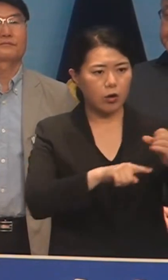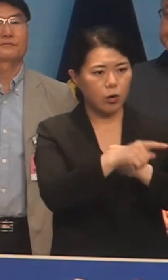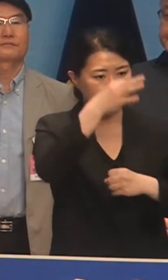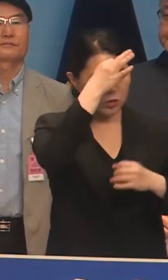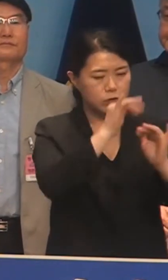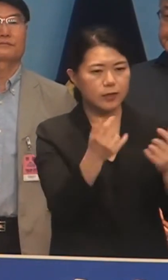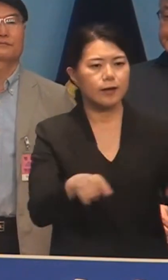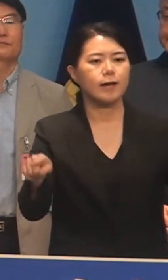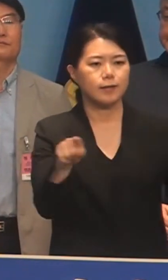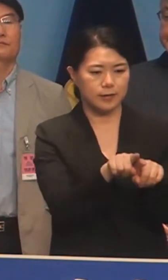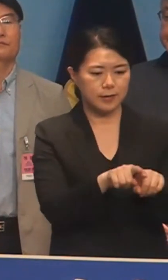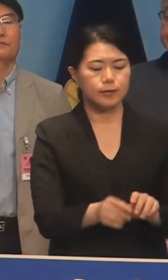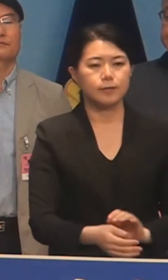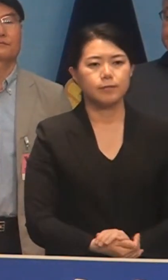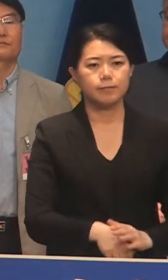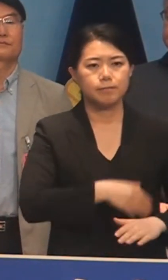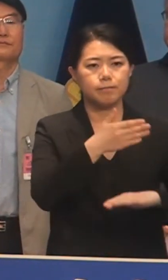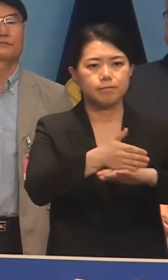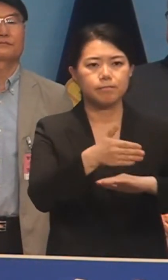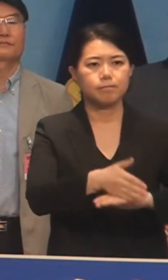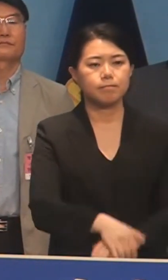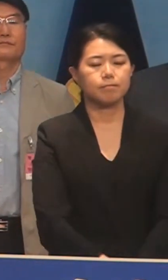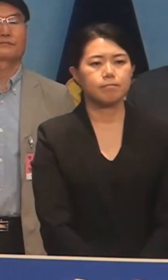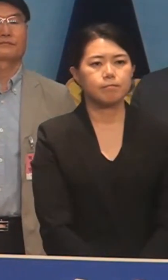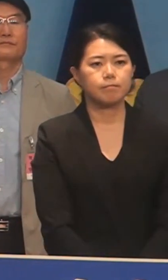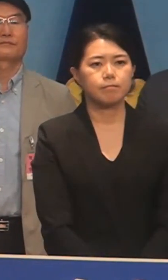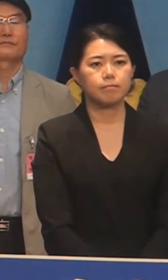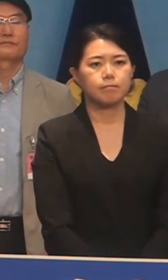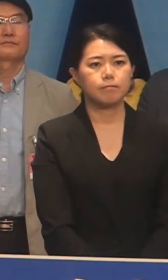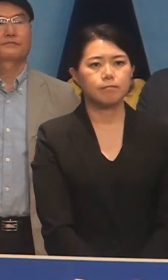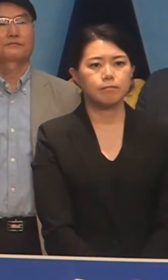과학기술자들과 함께 열겠습니다. 감사합니다.